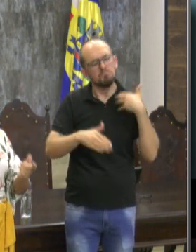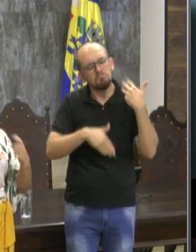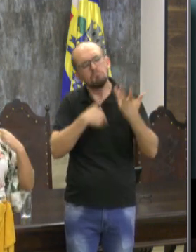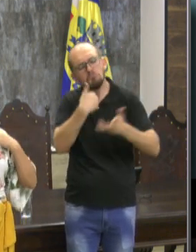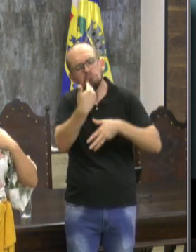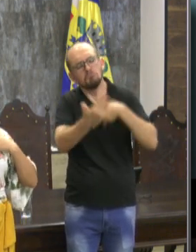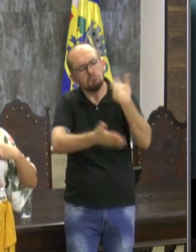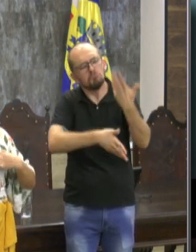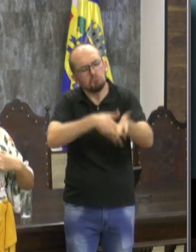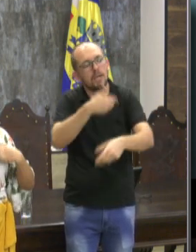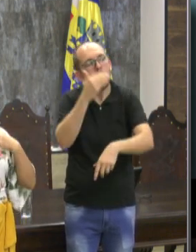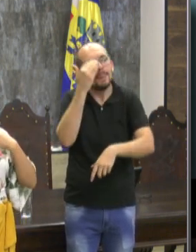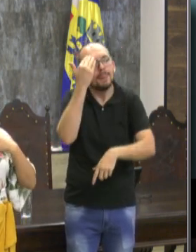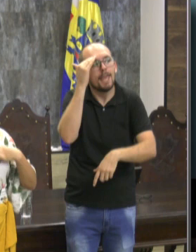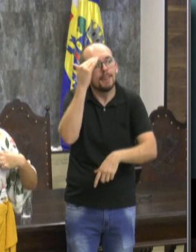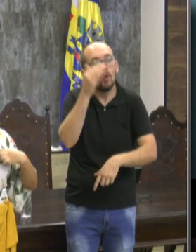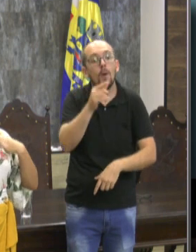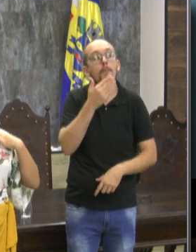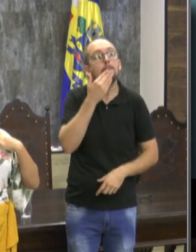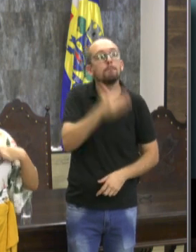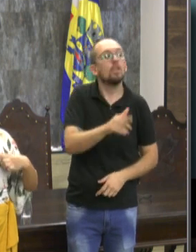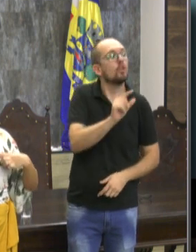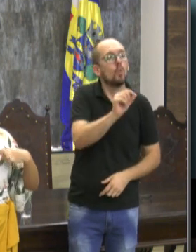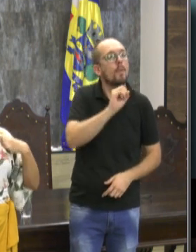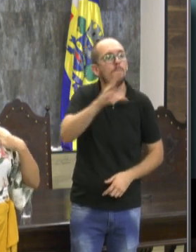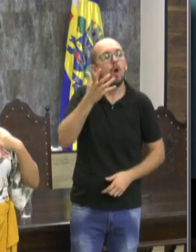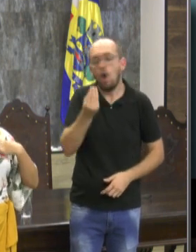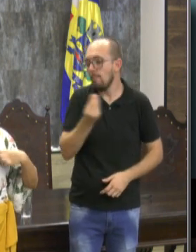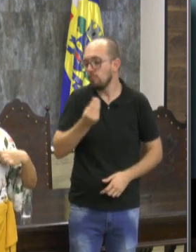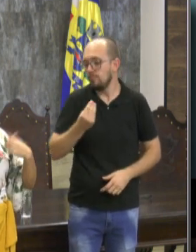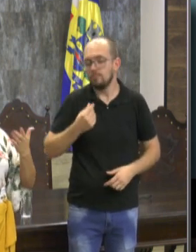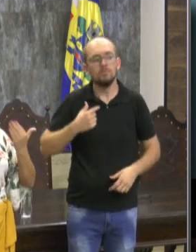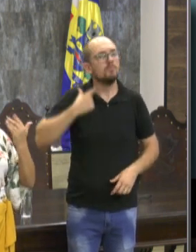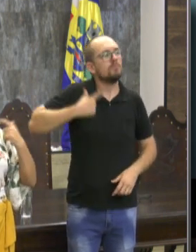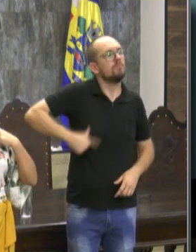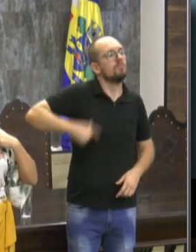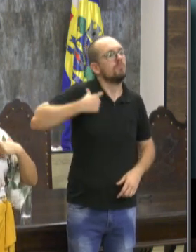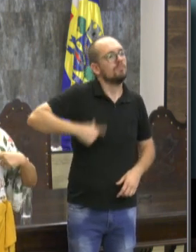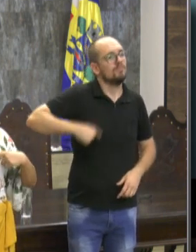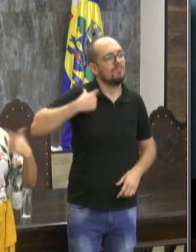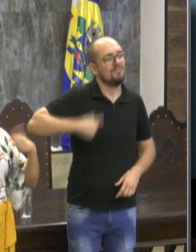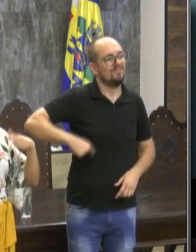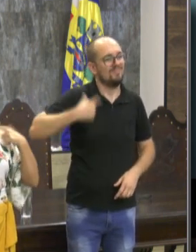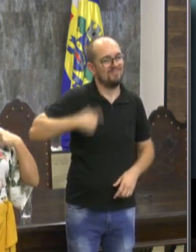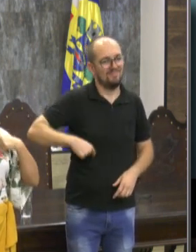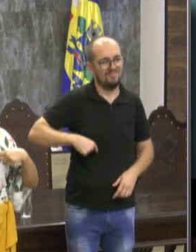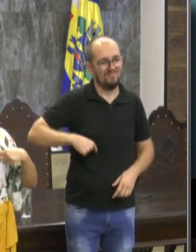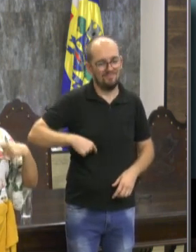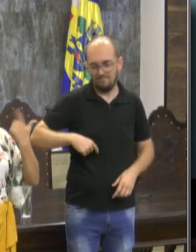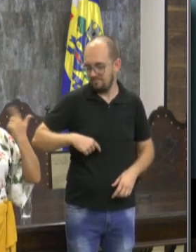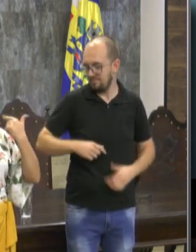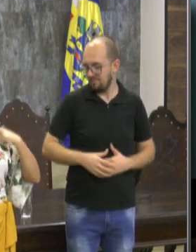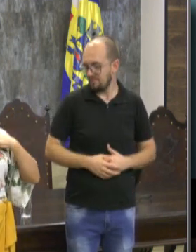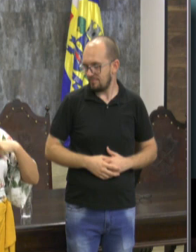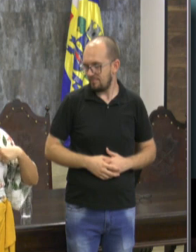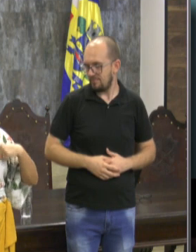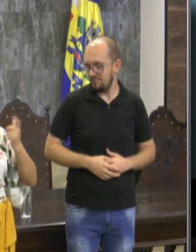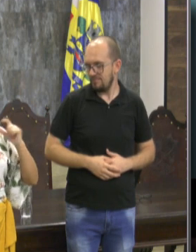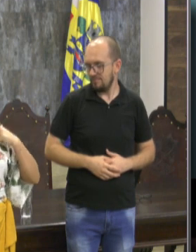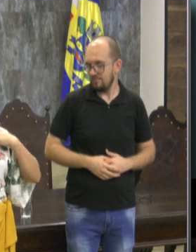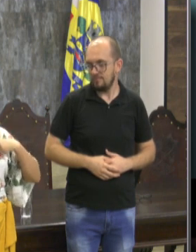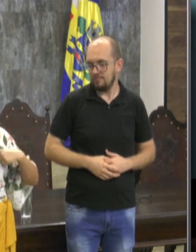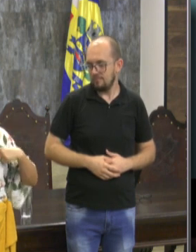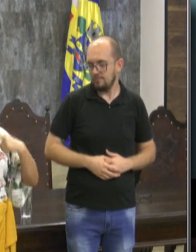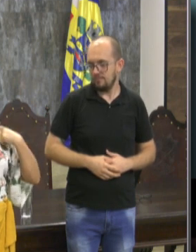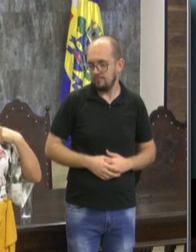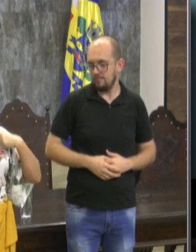ele começou a pedir casa, ele mostrava o sinal da mochila que a gente faz. Era um sinal que foi convencionalizado em outra instituição, que antes atendeu ele por